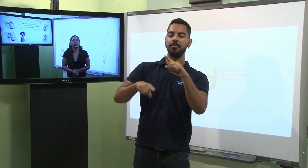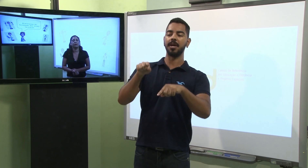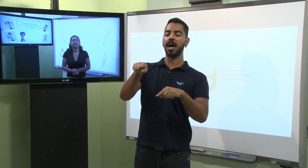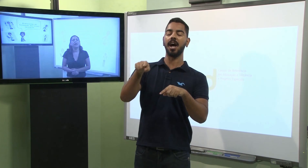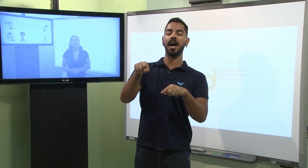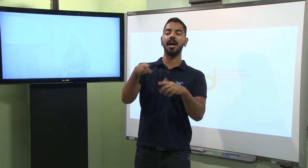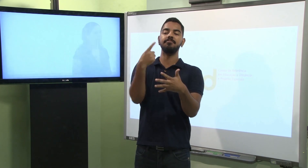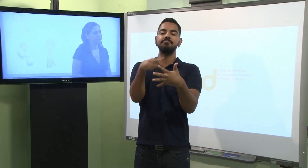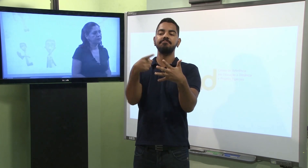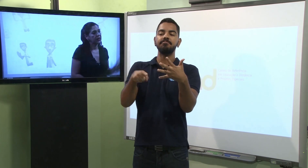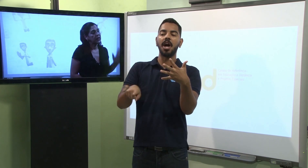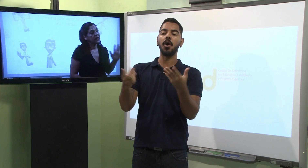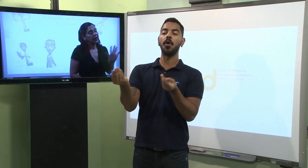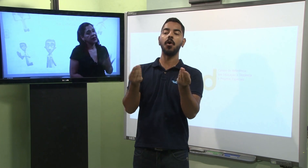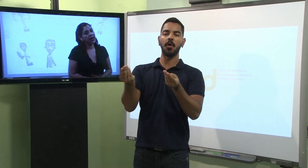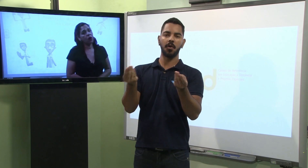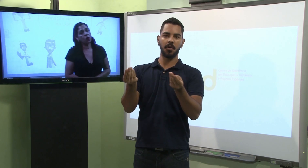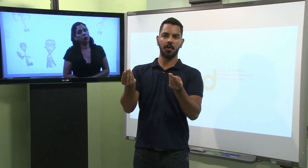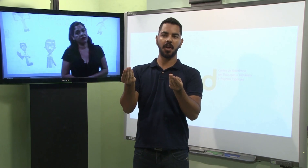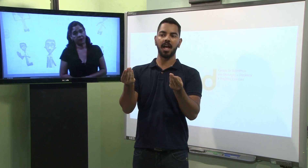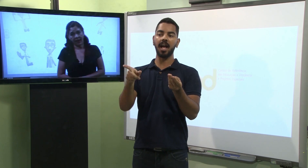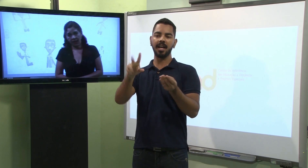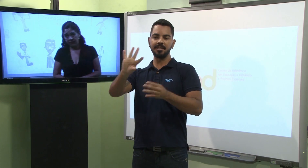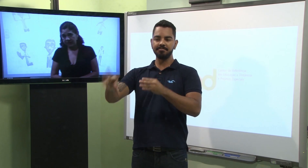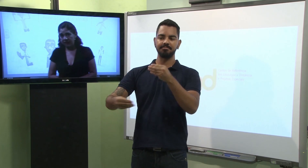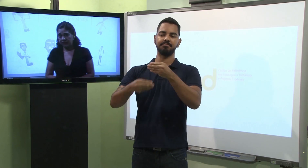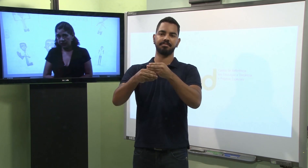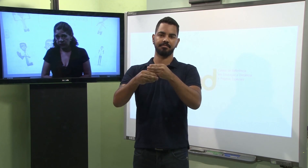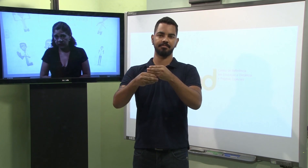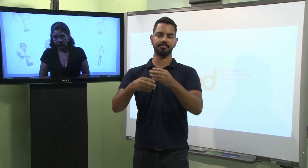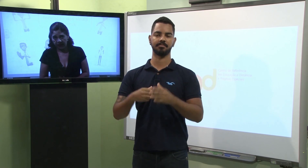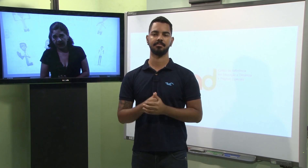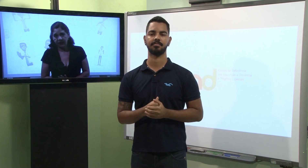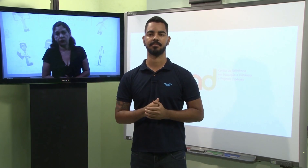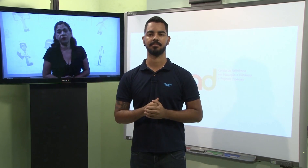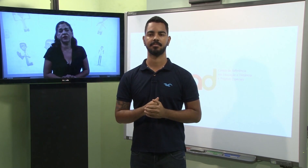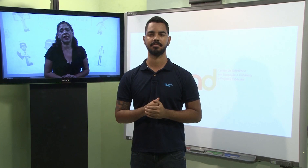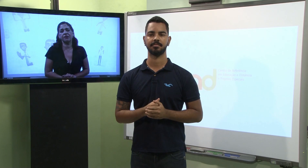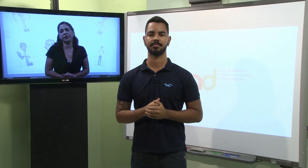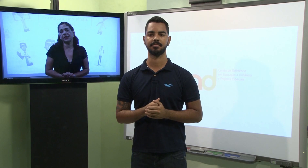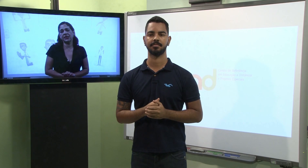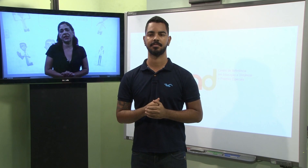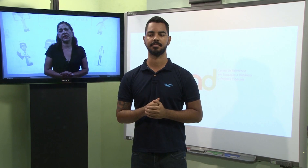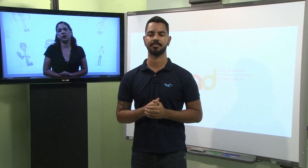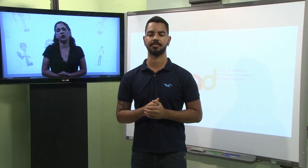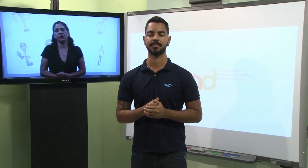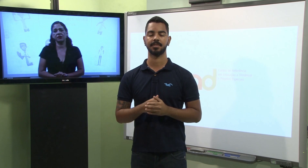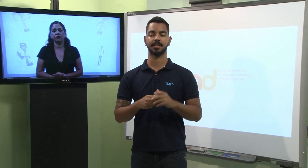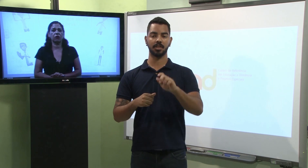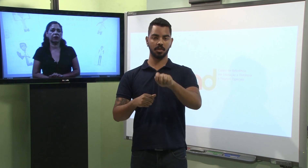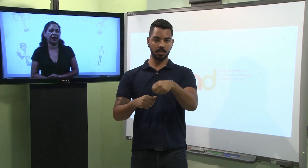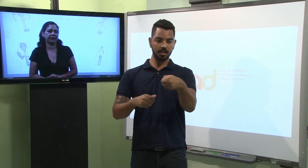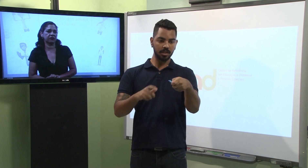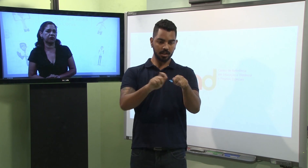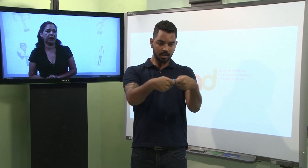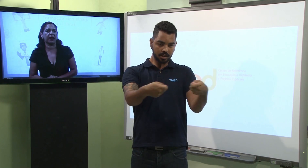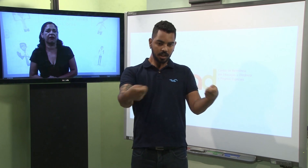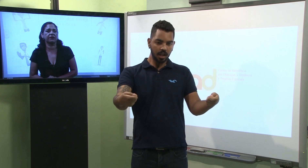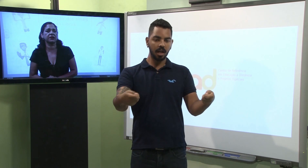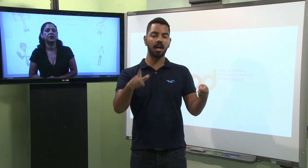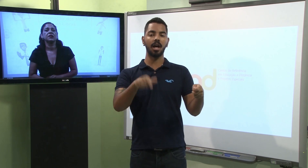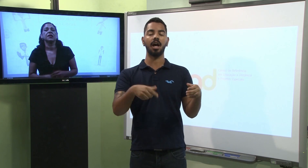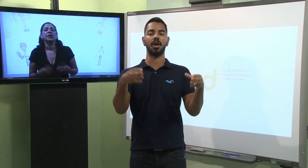no momento. Tal como as palavras nas línguas orais, os sinais pertencem a categorias ou